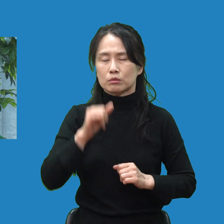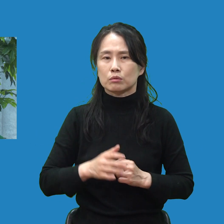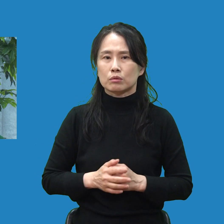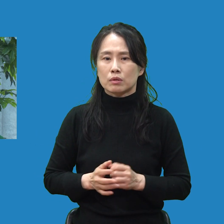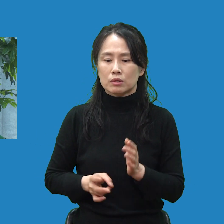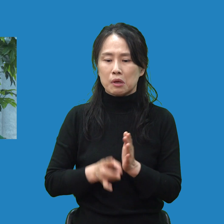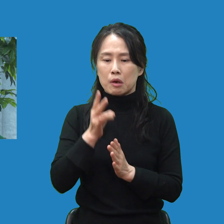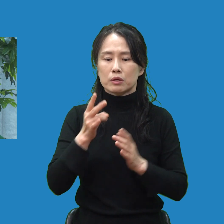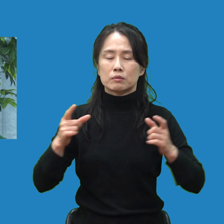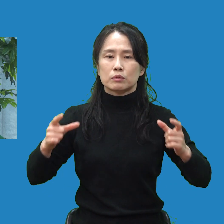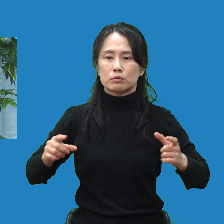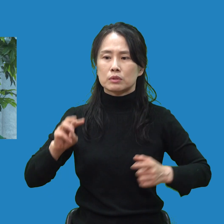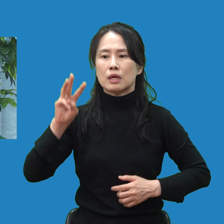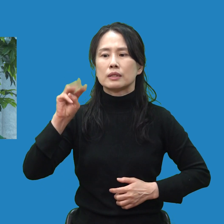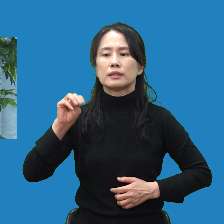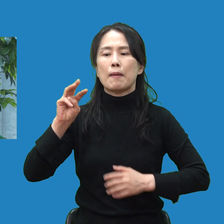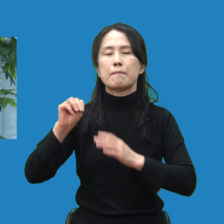당시에